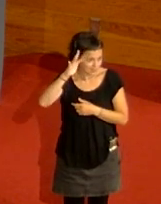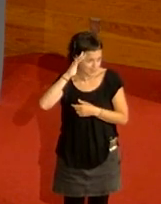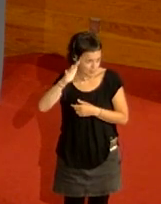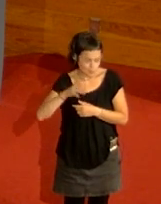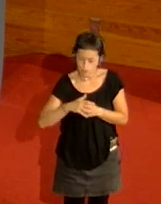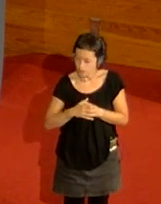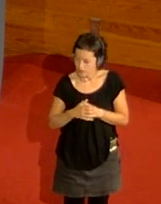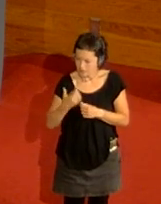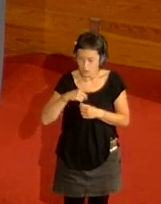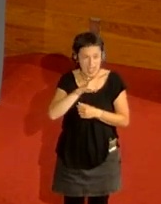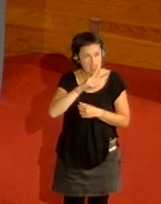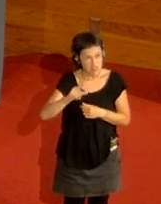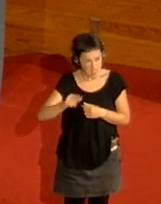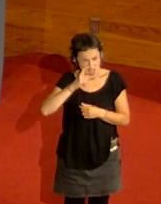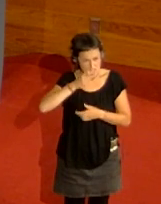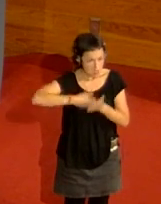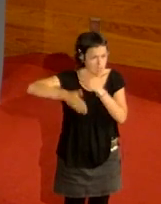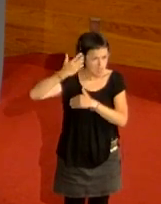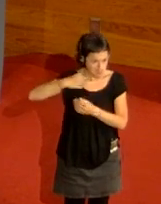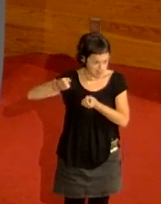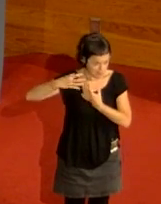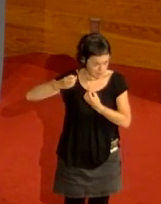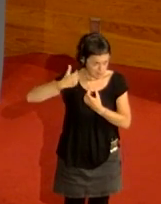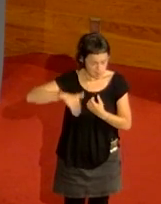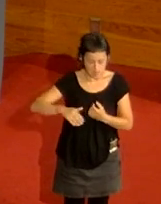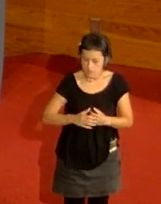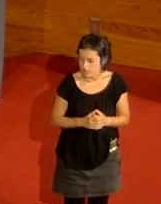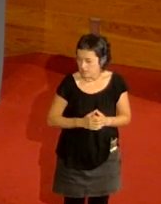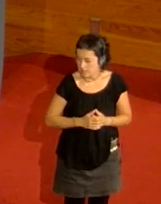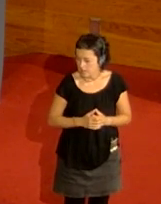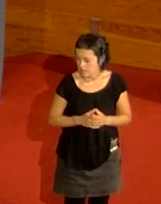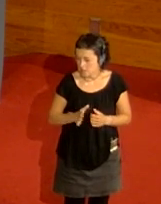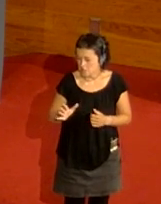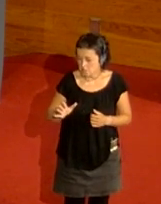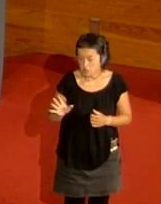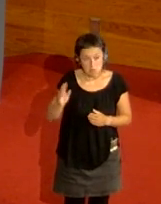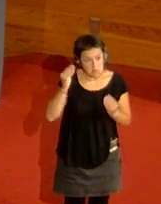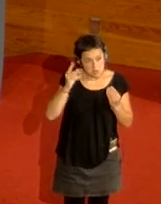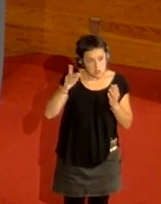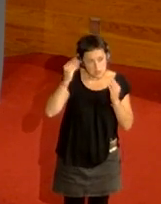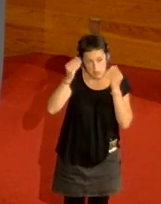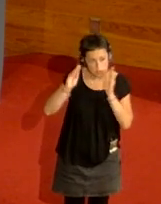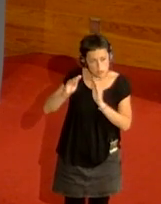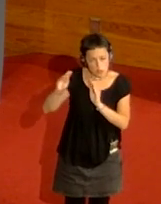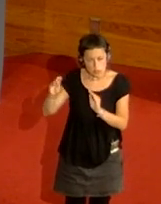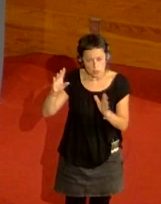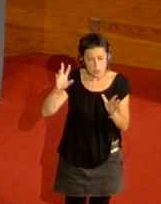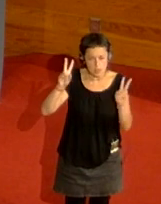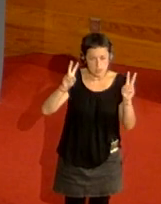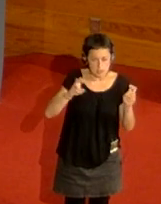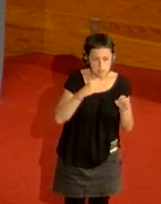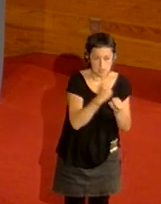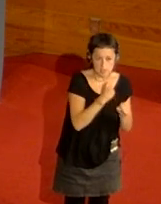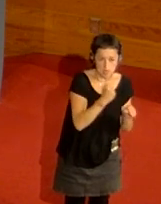decía hace 100 años Pero sigue siendo eh eh A mi modo de ver sus reflexiones en torno al trabajo y a las formas de